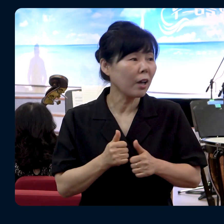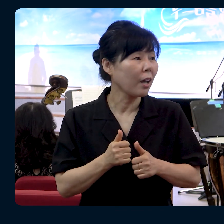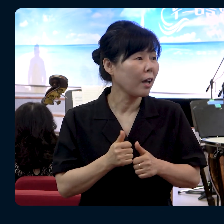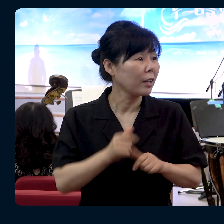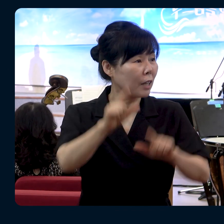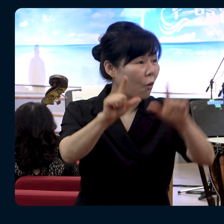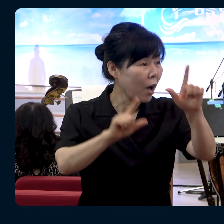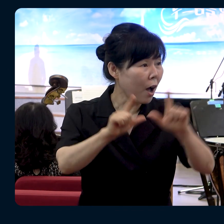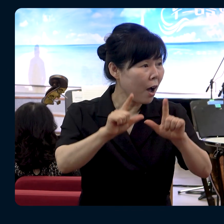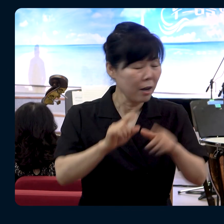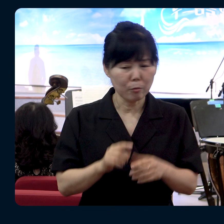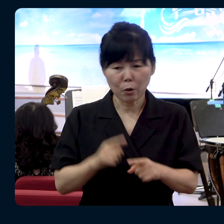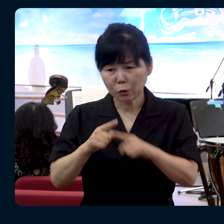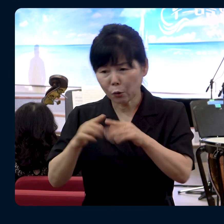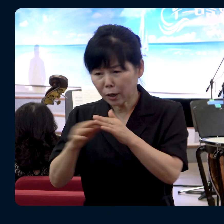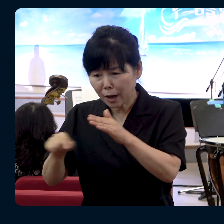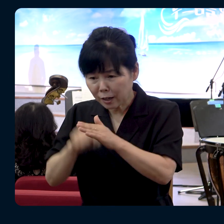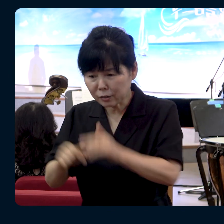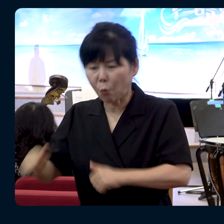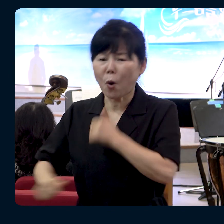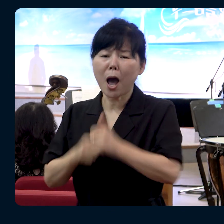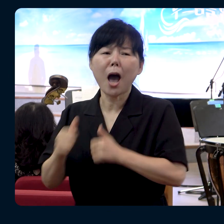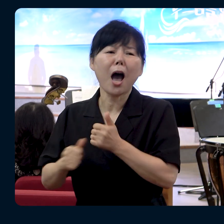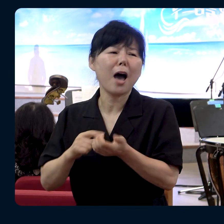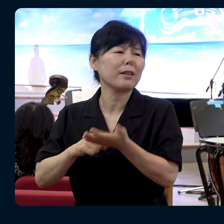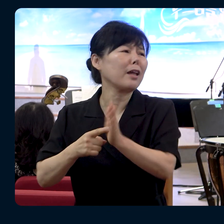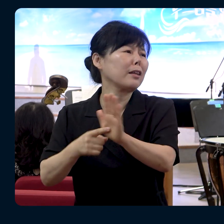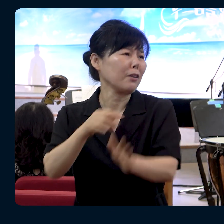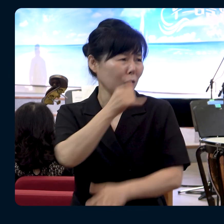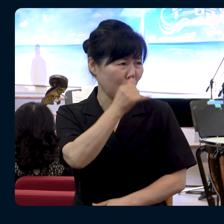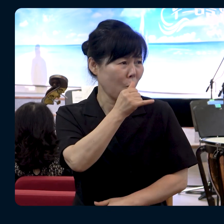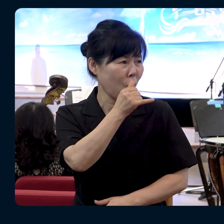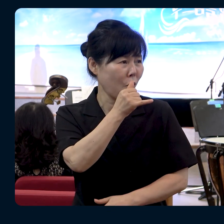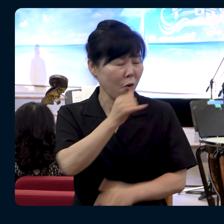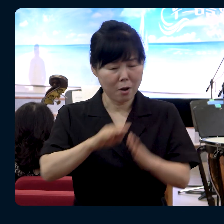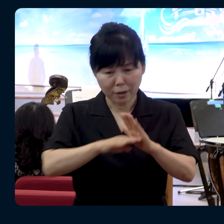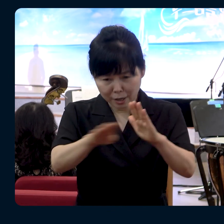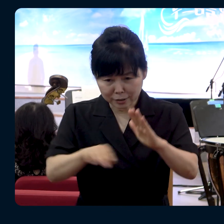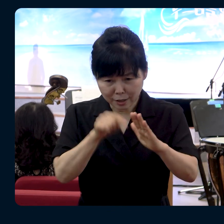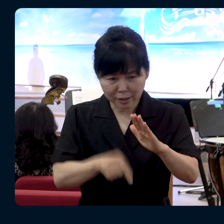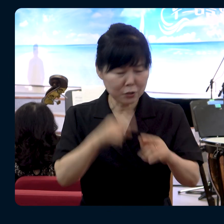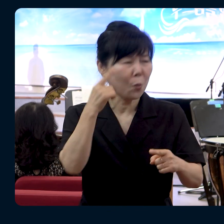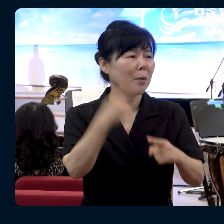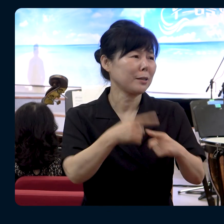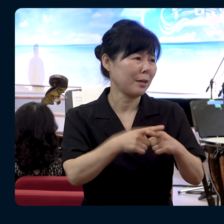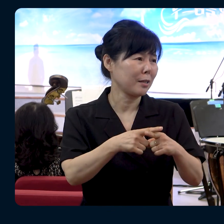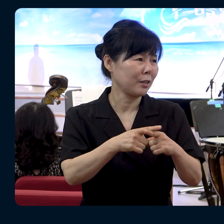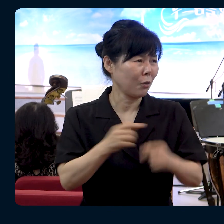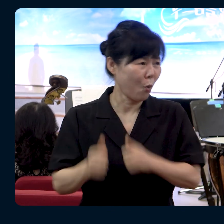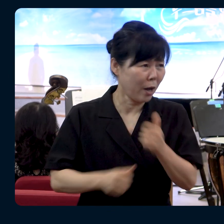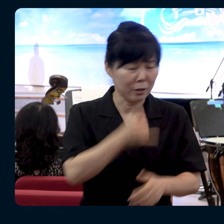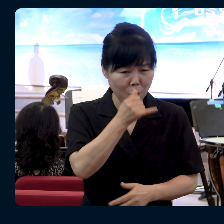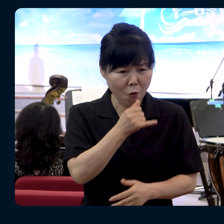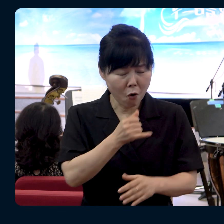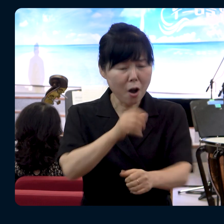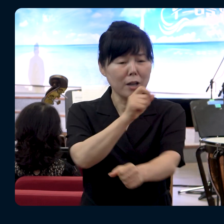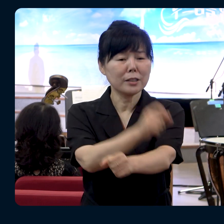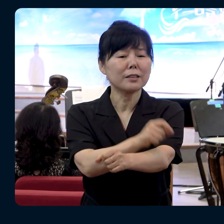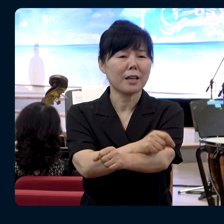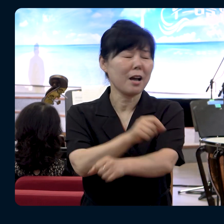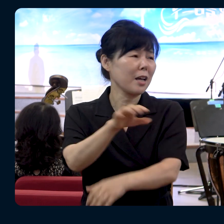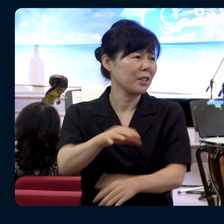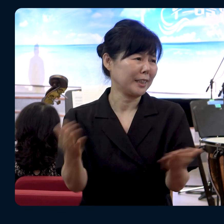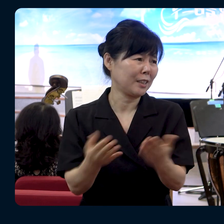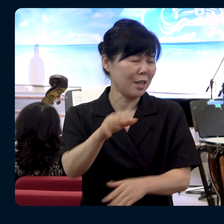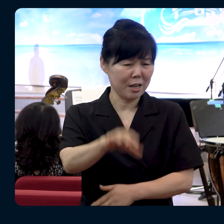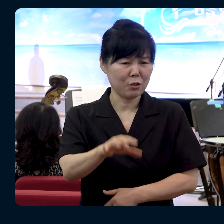교회에서도 분노를 일으키시는 분들도 많이 봤고, 가정에서도 또 직장에서도 여러 분노들이 우리 가운데 한